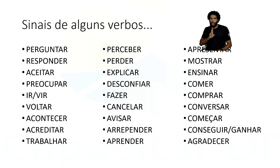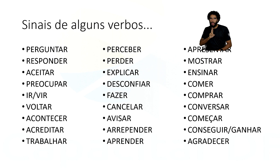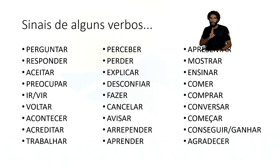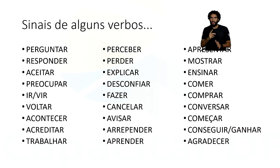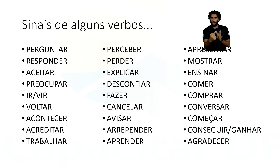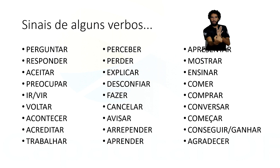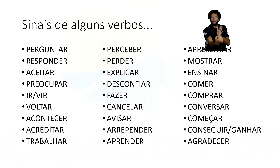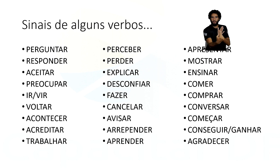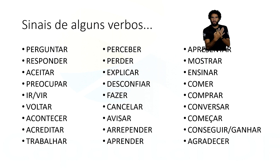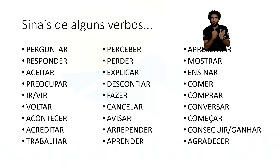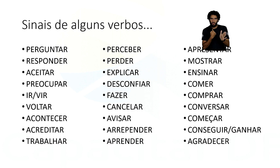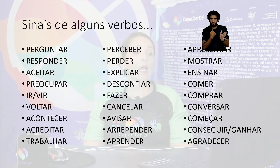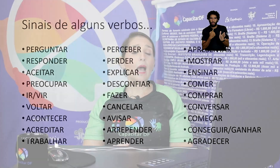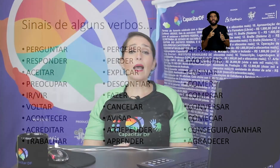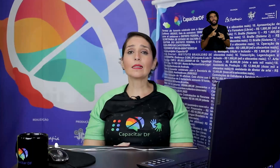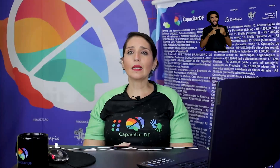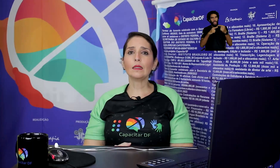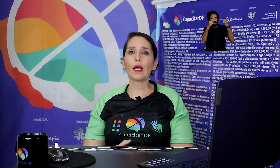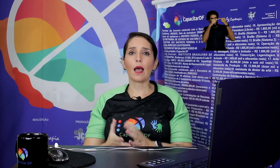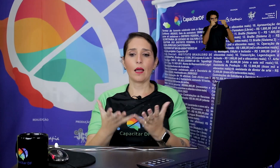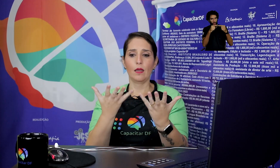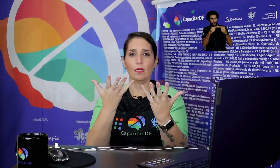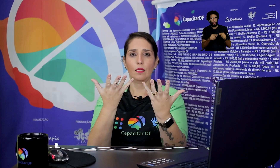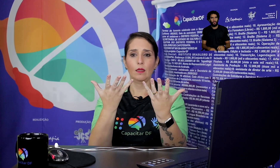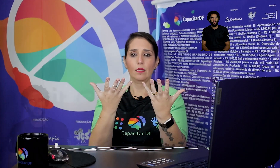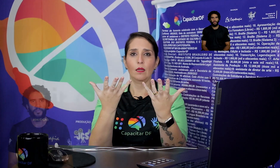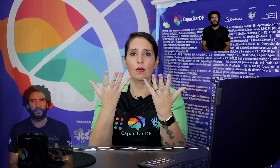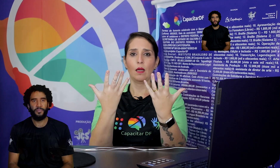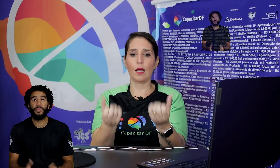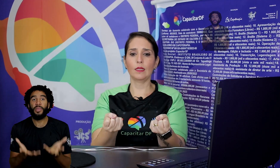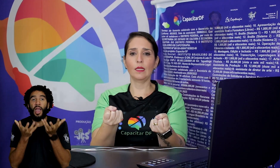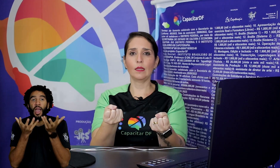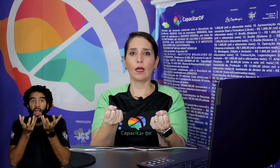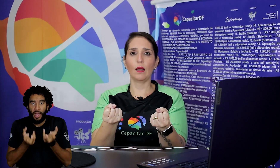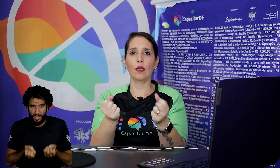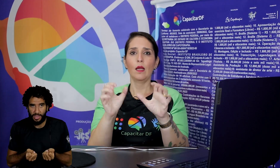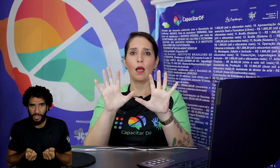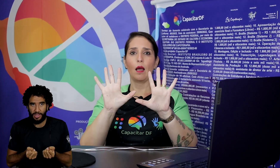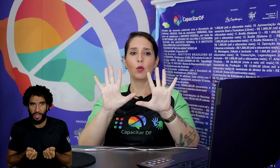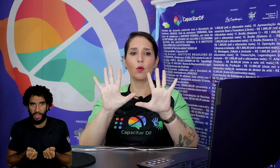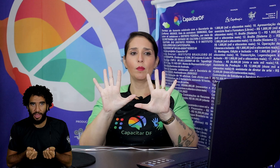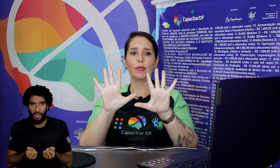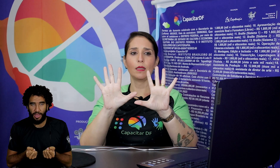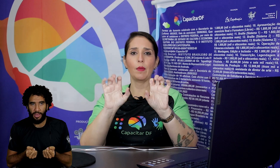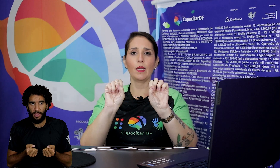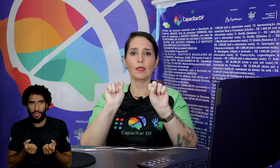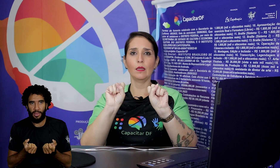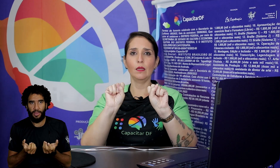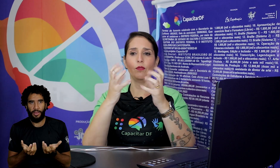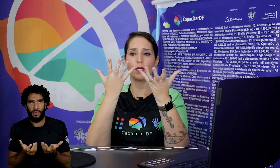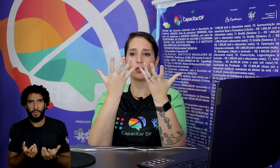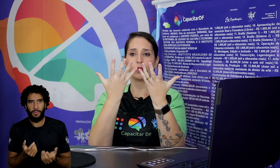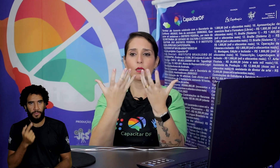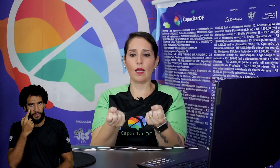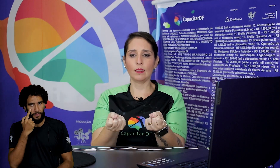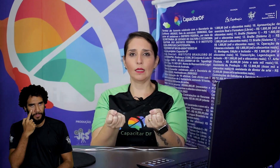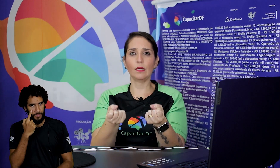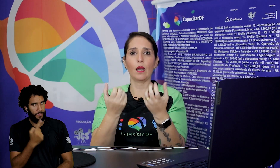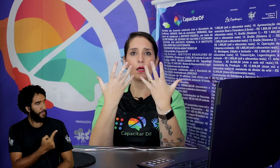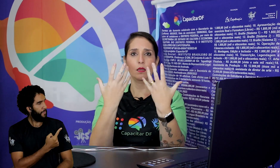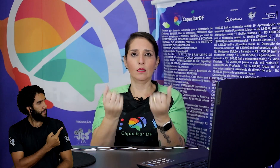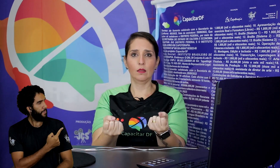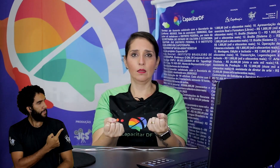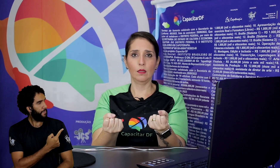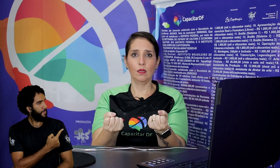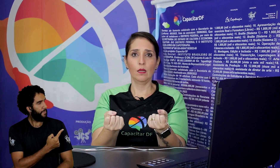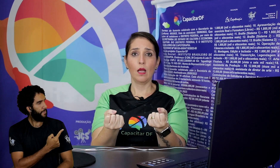com concordância. Aceitar. Aceitar. A mão começa aberta e fecha.